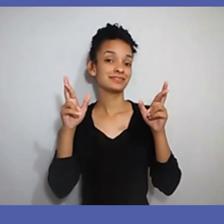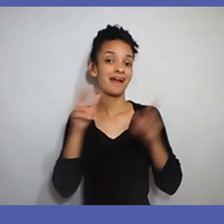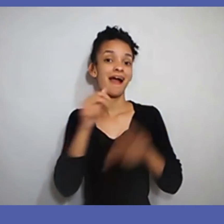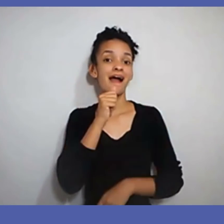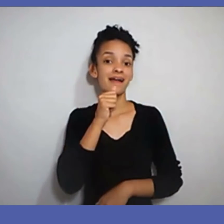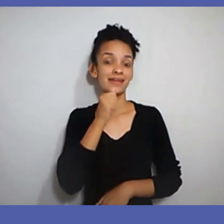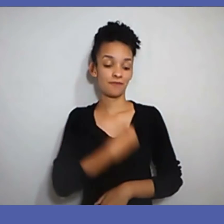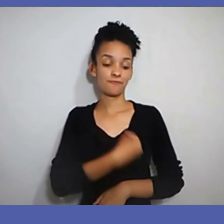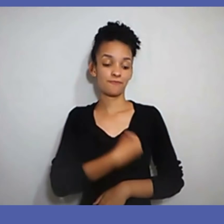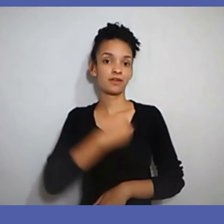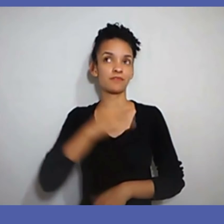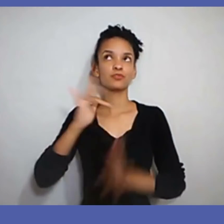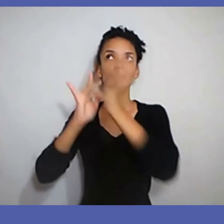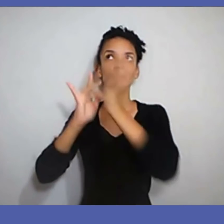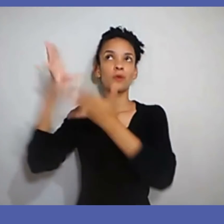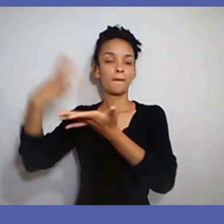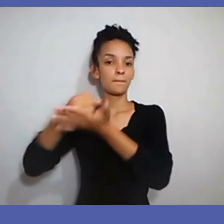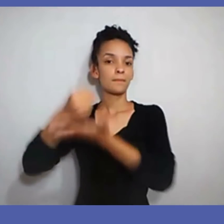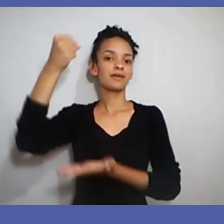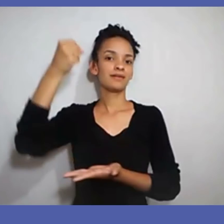Eu quero ver o Senhor ainda vivo, né?